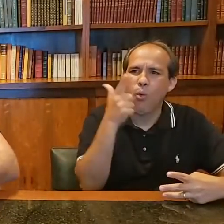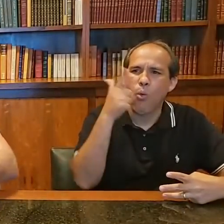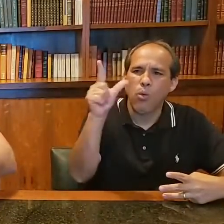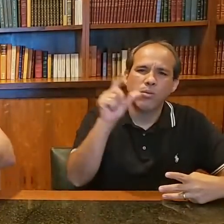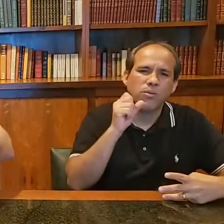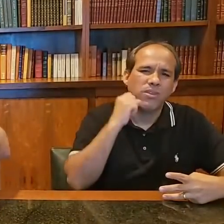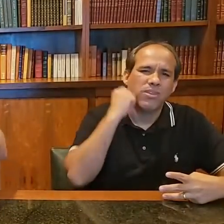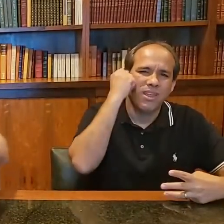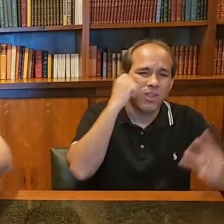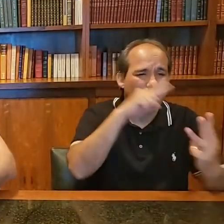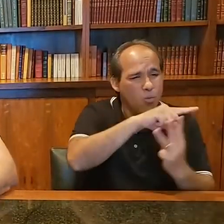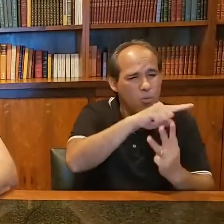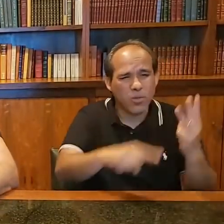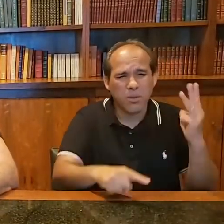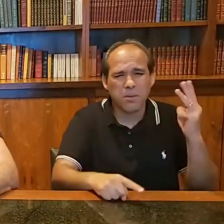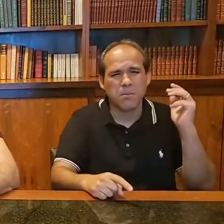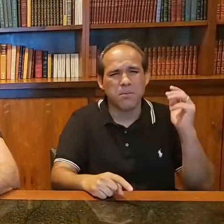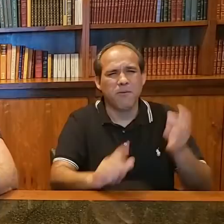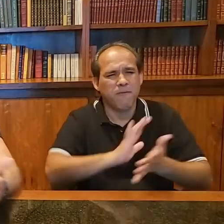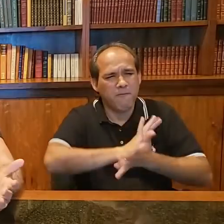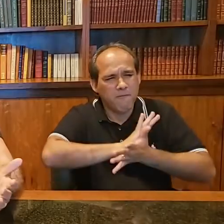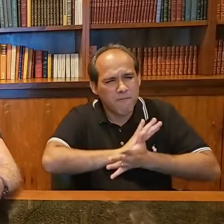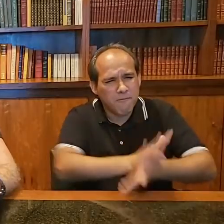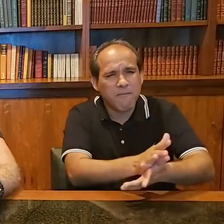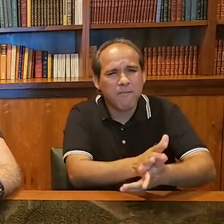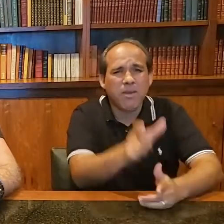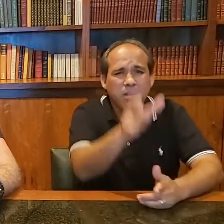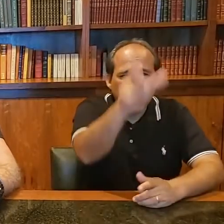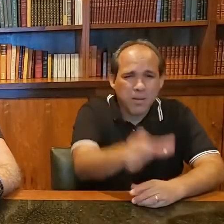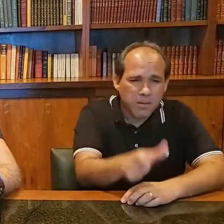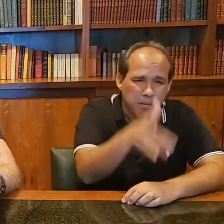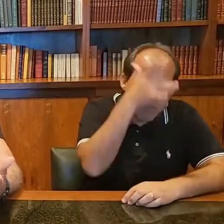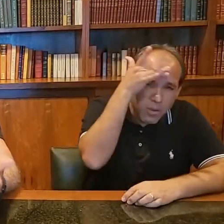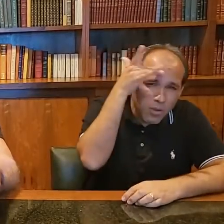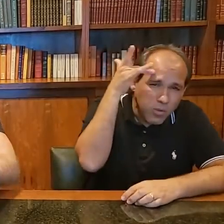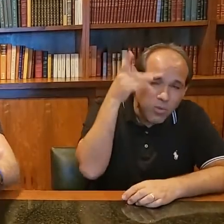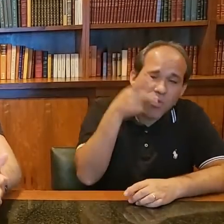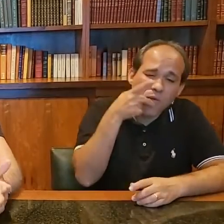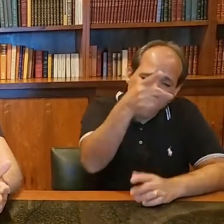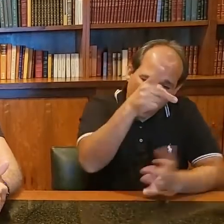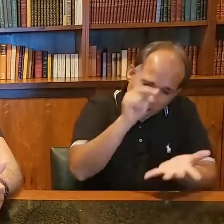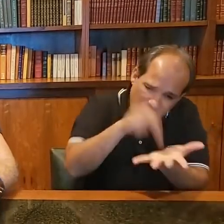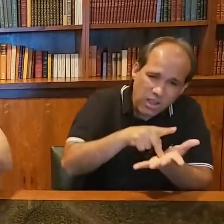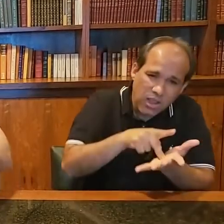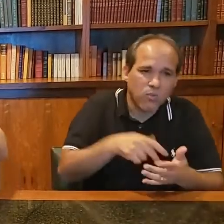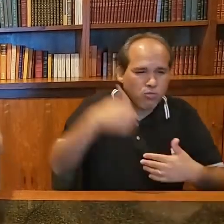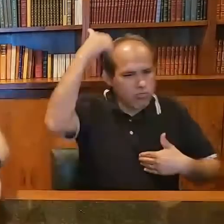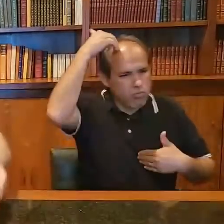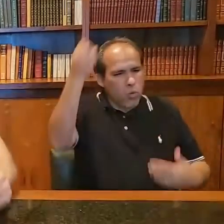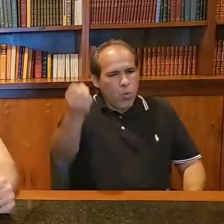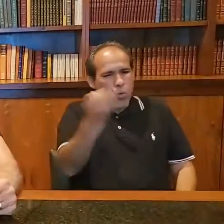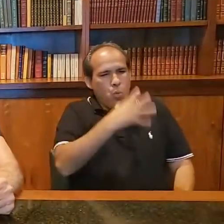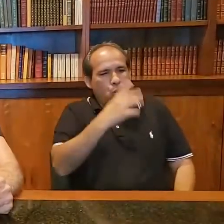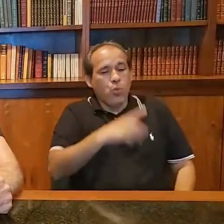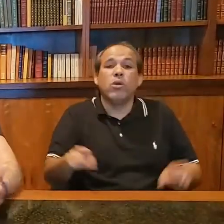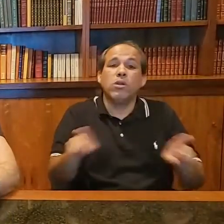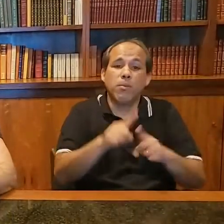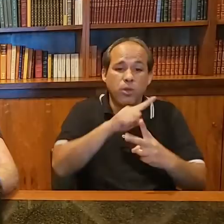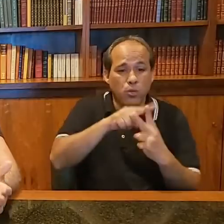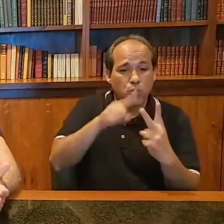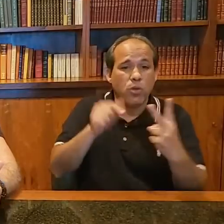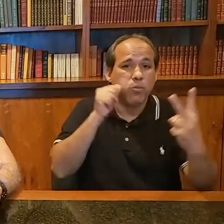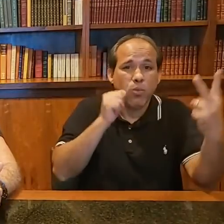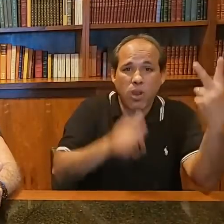ali maltratando pessoas que falam que eles não gostam de ouvir. Inclusive duas mulheres, a